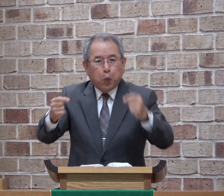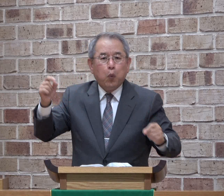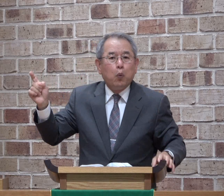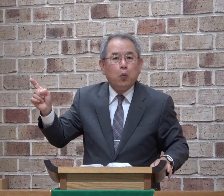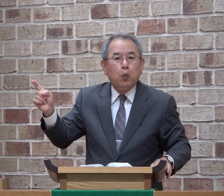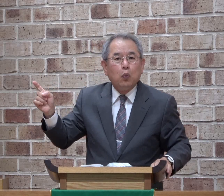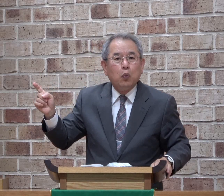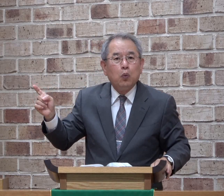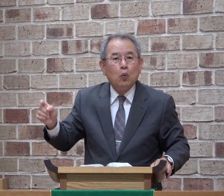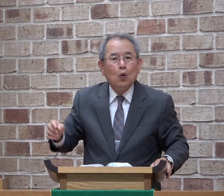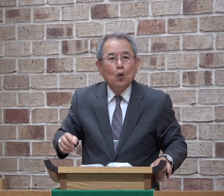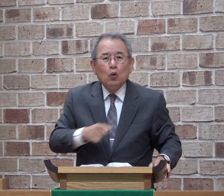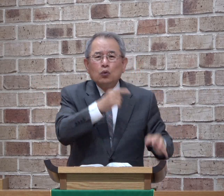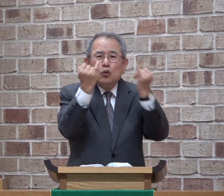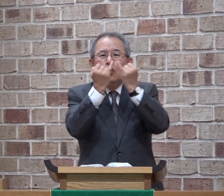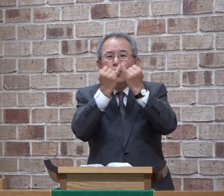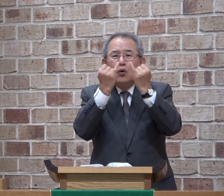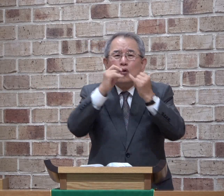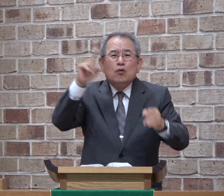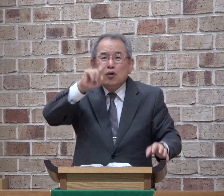우리가 이해 안 되는 부분이 있습니다. 이 여인은